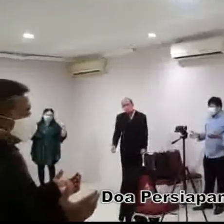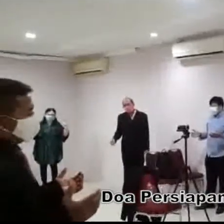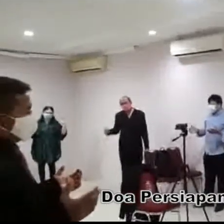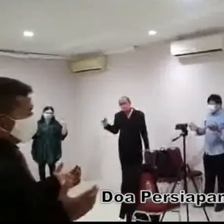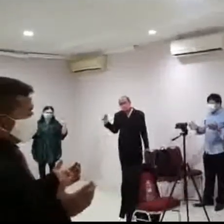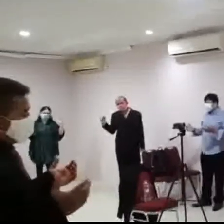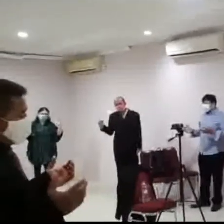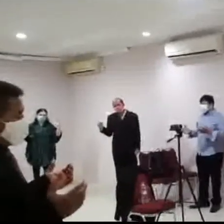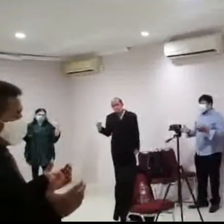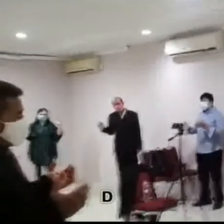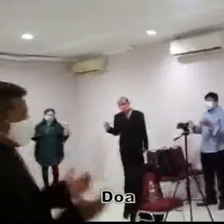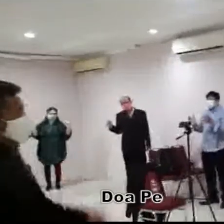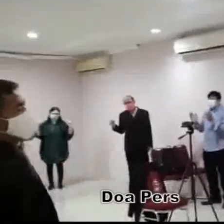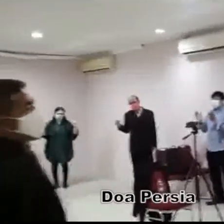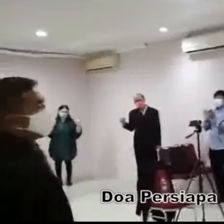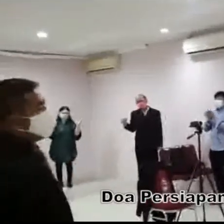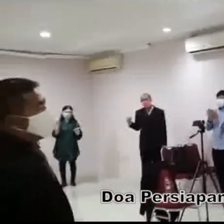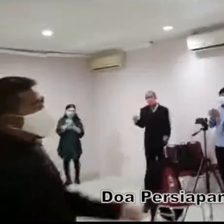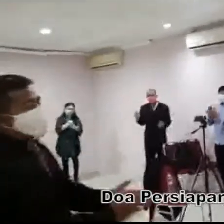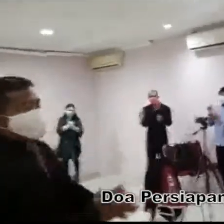Haleluya.